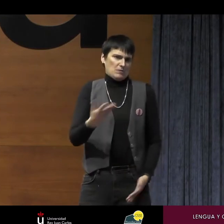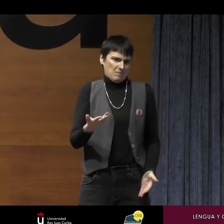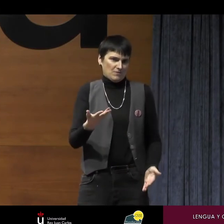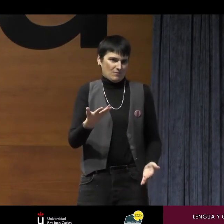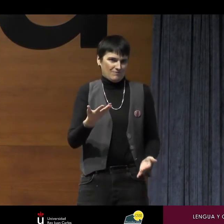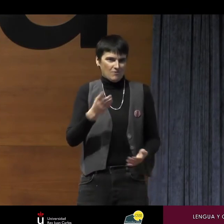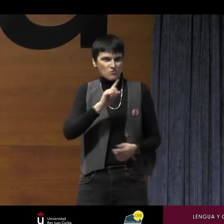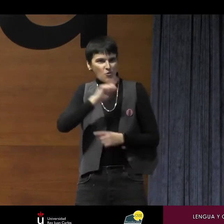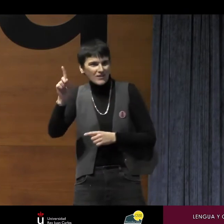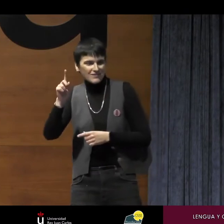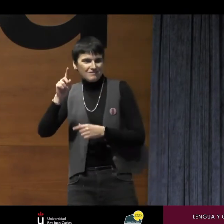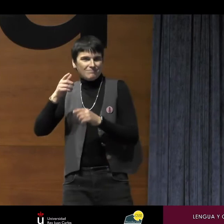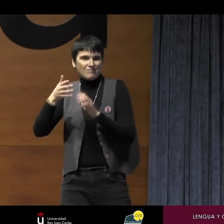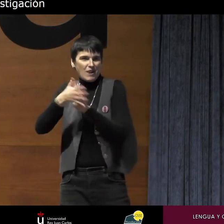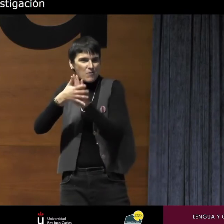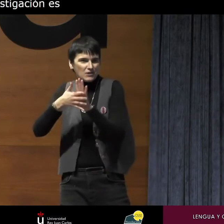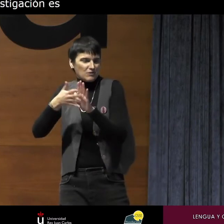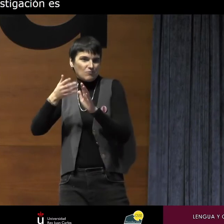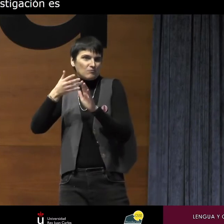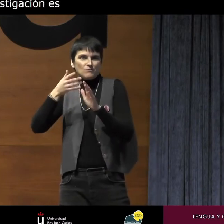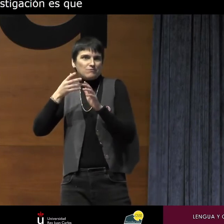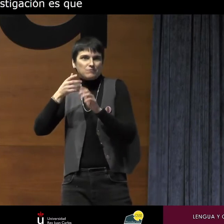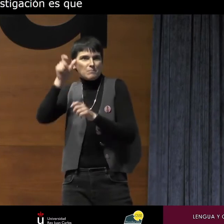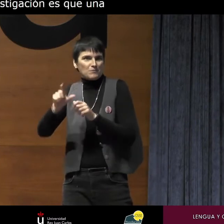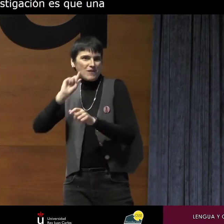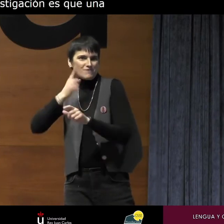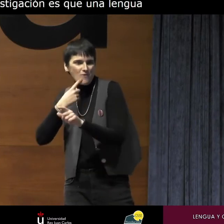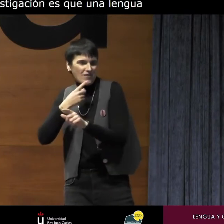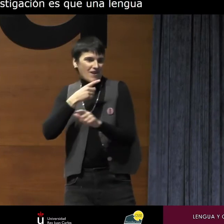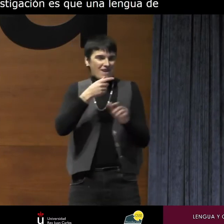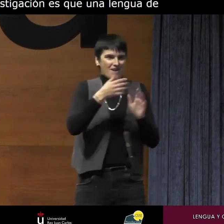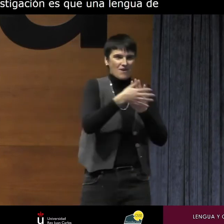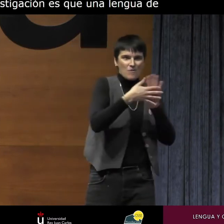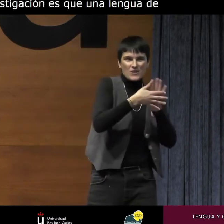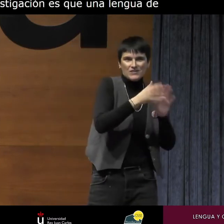herencia asignada debe ser reconocida.